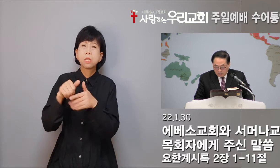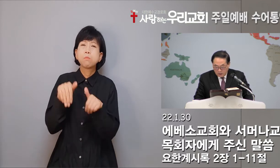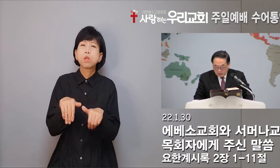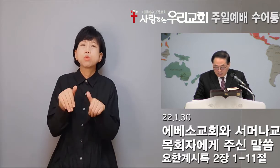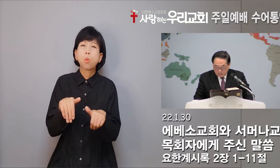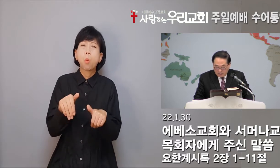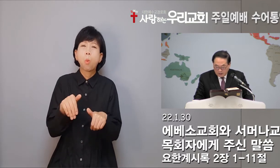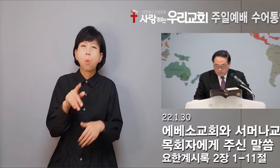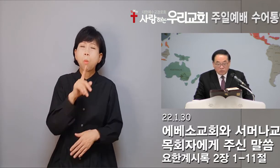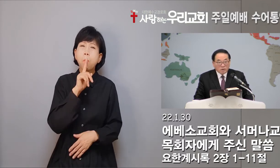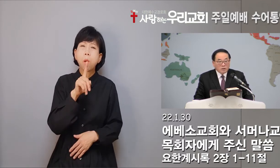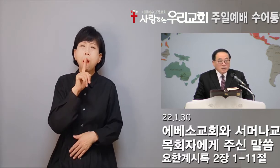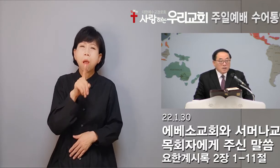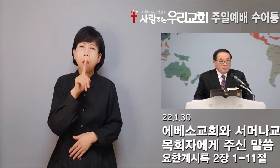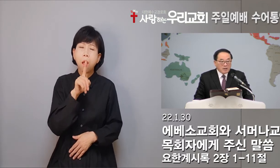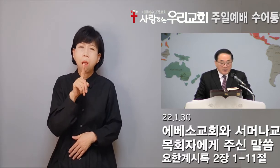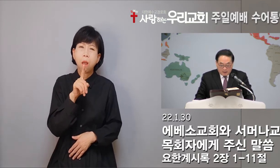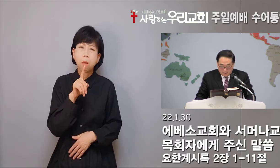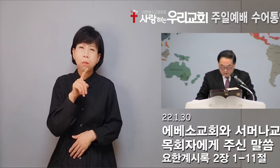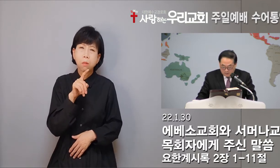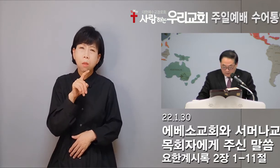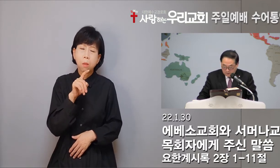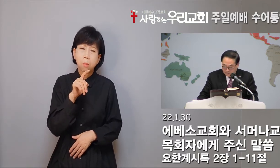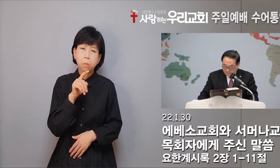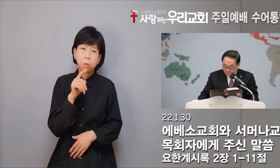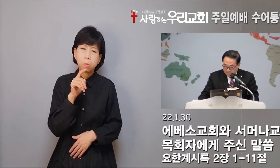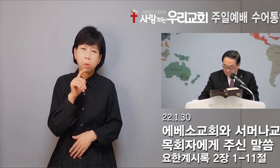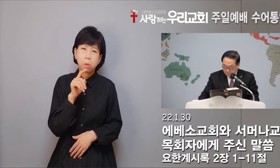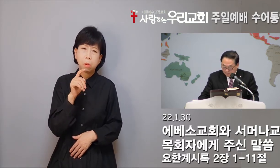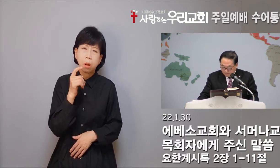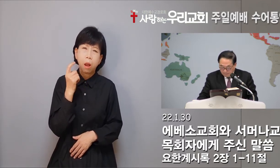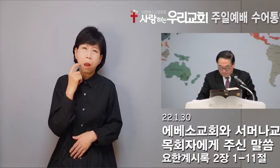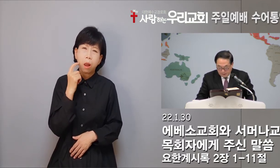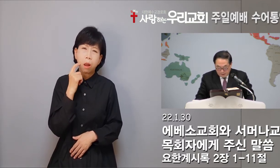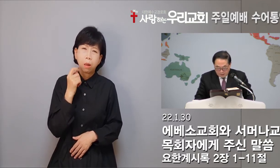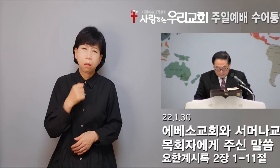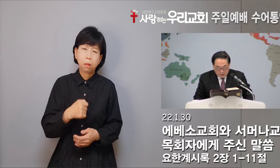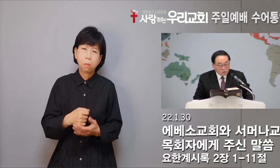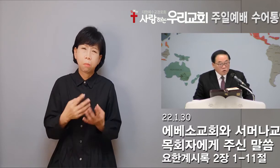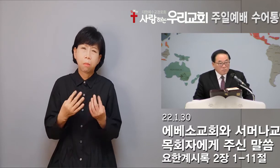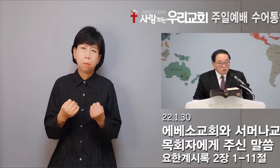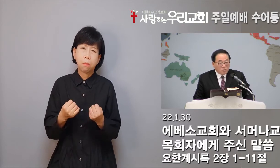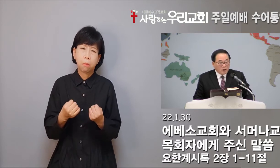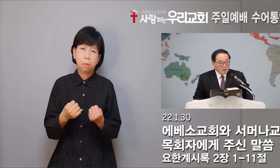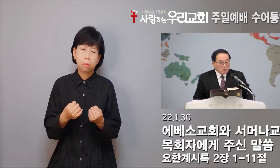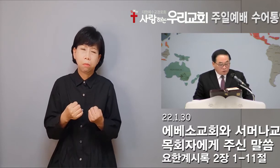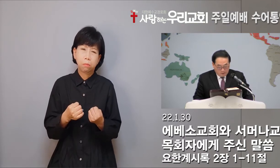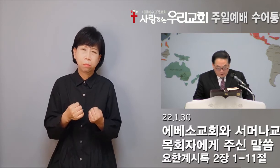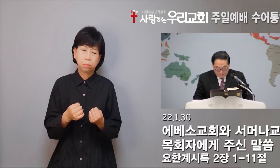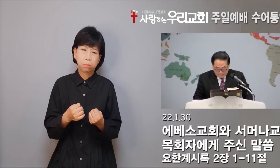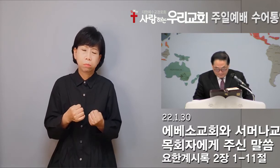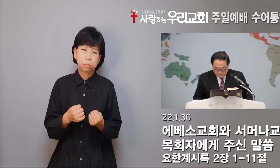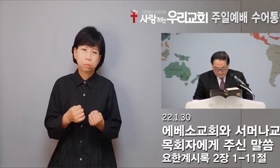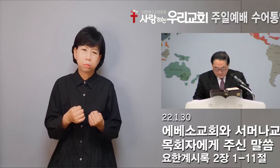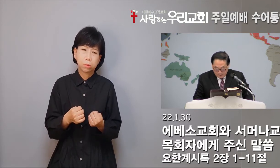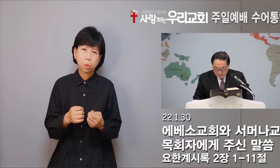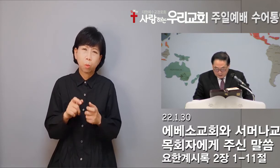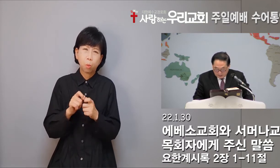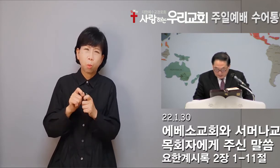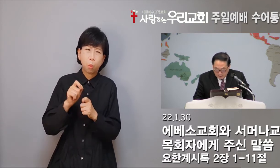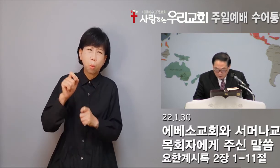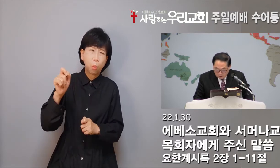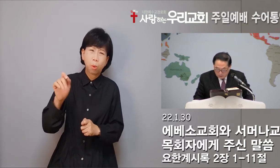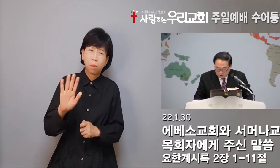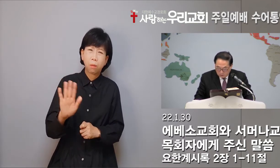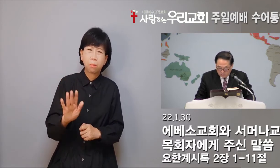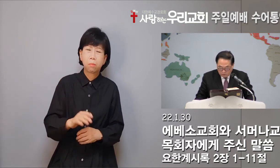하나님의 종을 참칭하는 무리들이 많이 있다는 것입니다. 그러나 속임은 오래가지 못합니다.